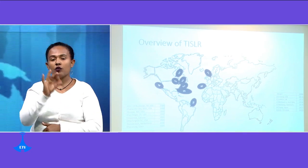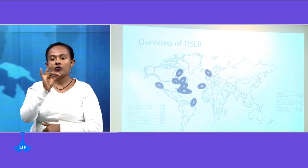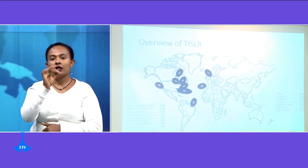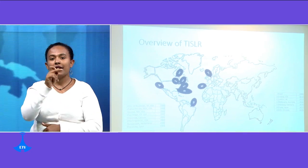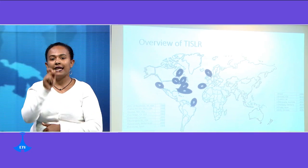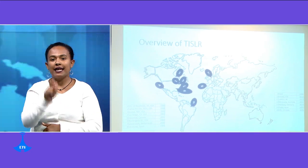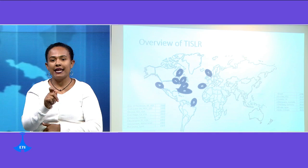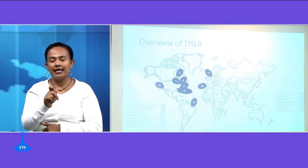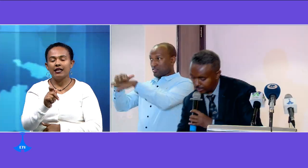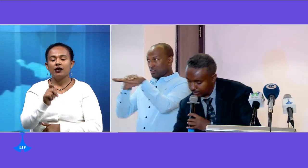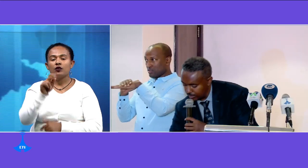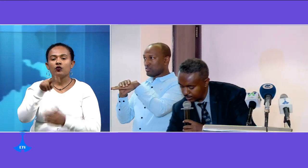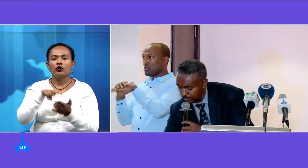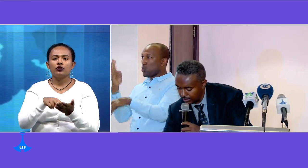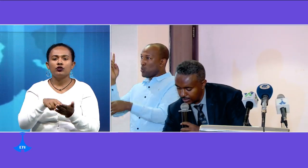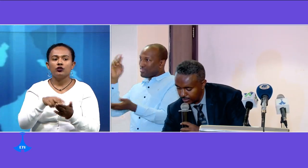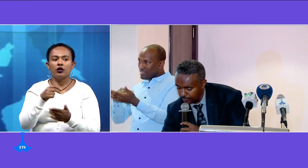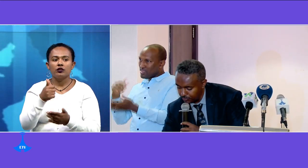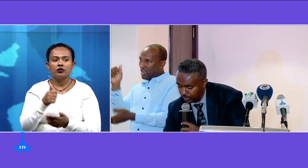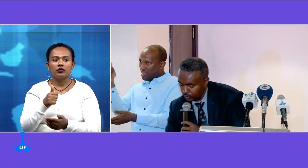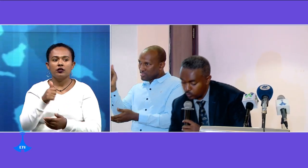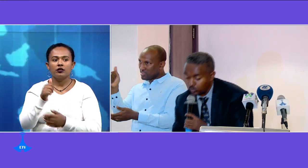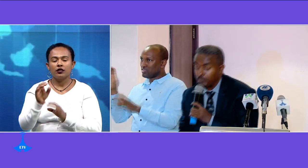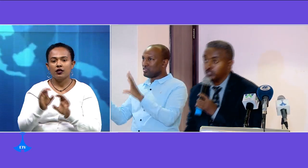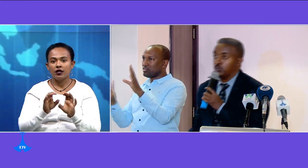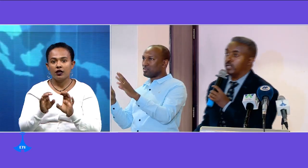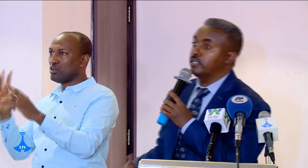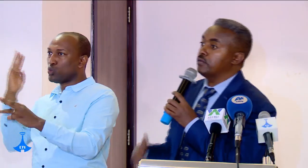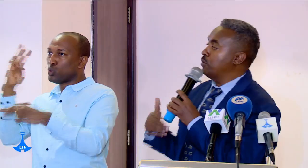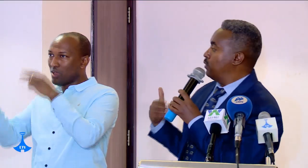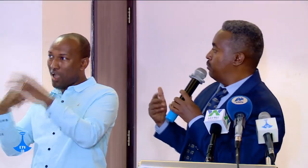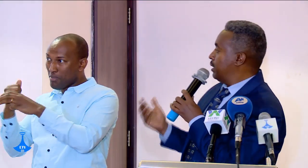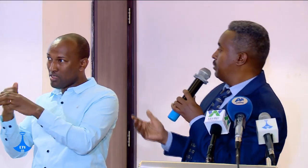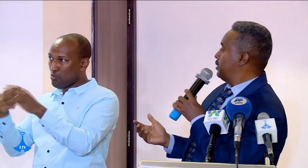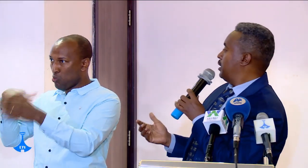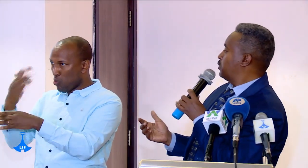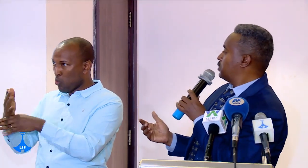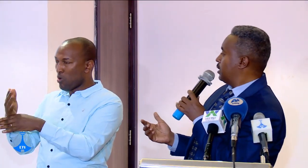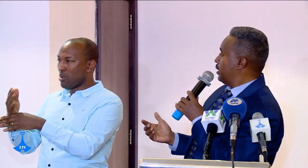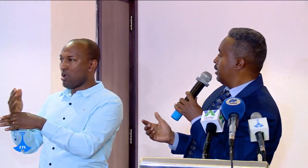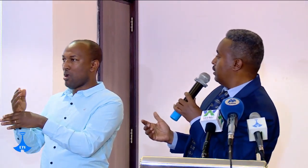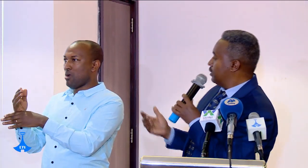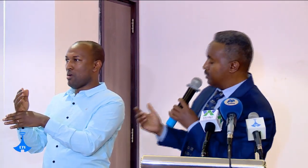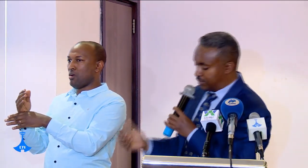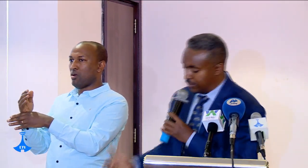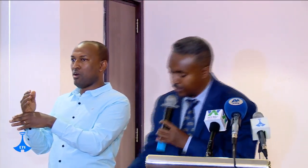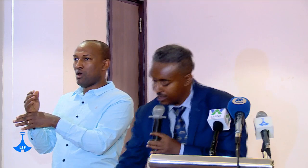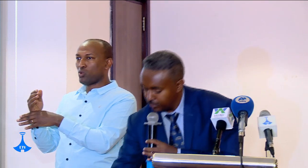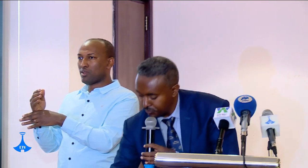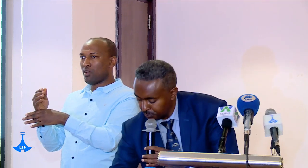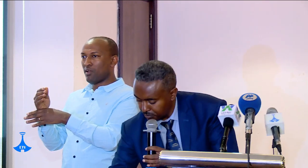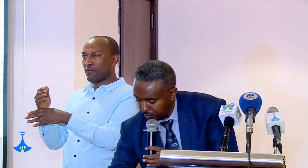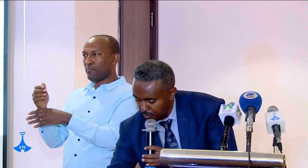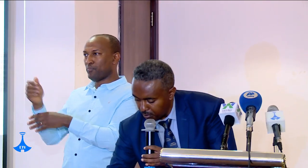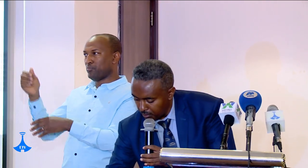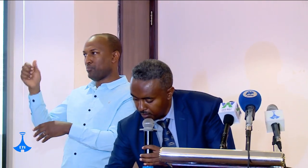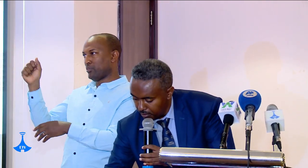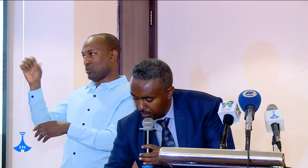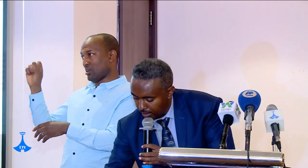ሀገር በ2010 ተደረገ። ከ3 ዓመት በኋላ ደግሞ ሜልበርን አውስትራሊያ ተደረገ።